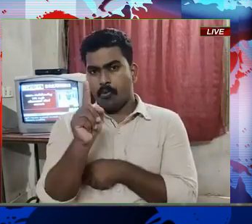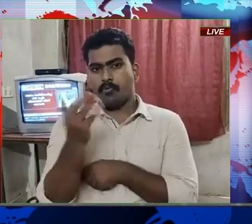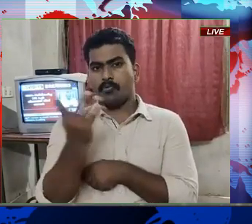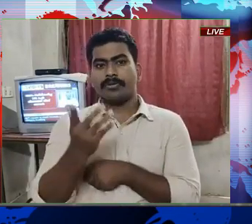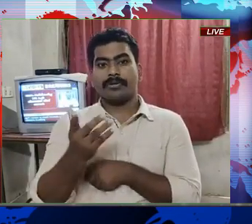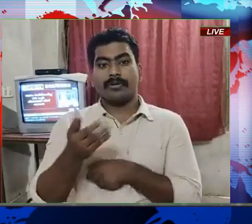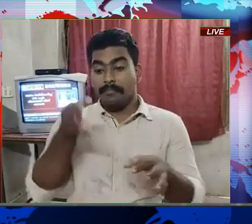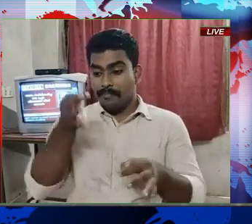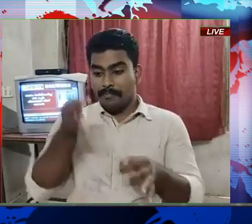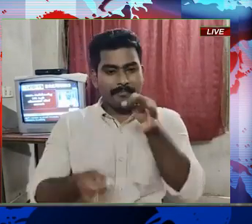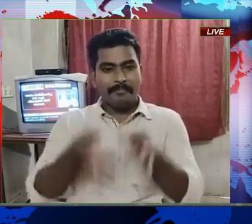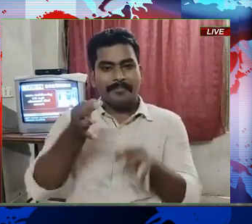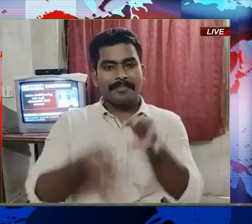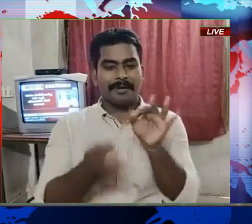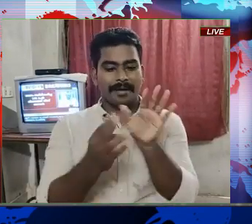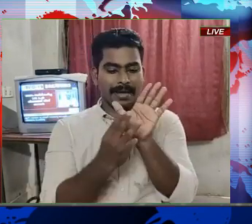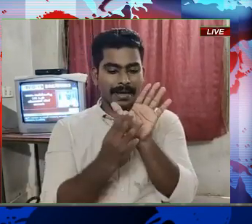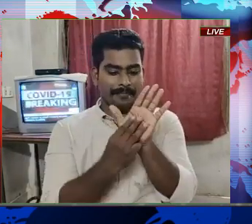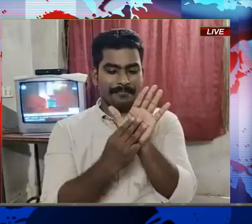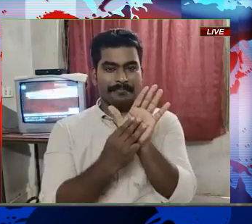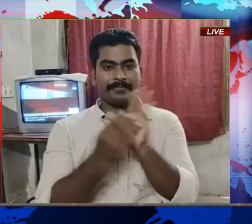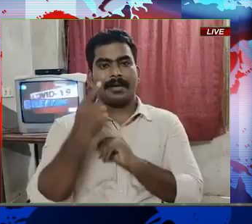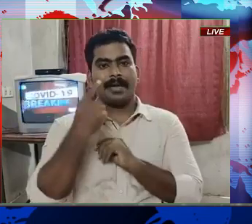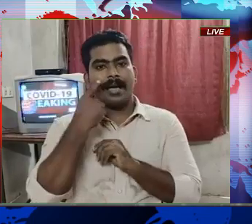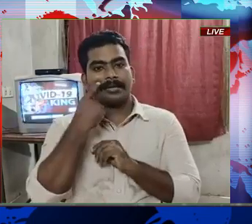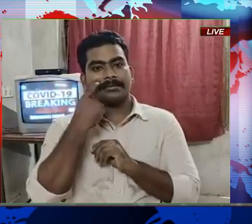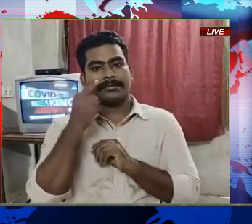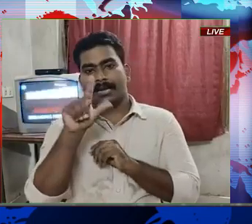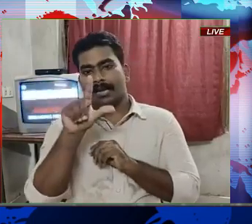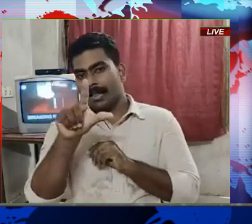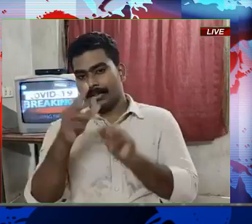കുറവുണ്ട് എന്ന ഒറ്റപ്പെട്ട പരാതി ഉയർന്നിട്ടുണ്ട്.